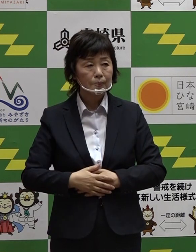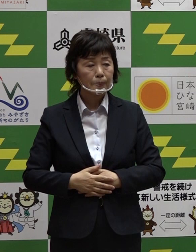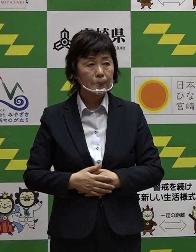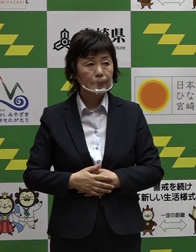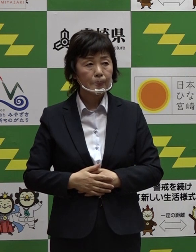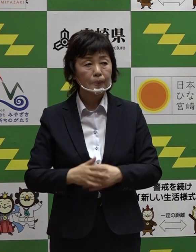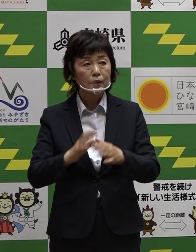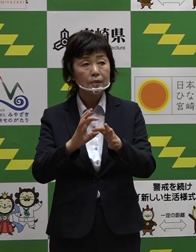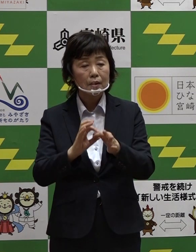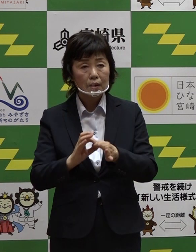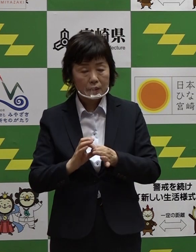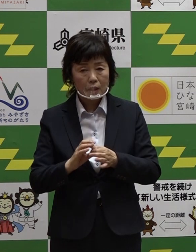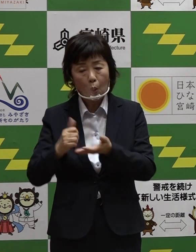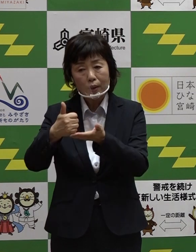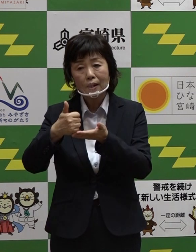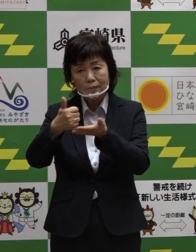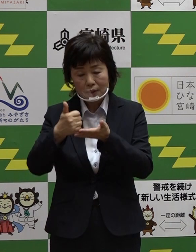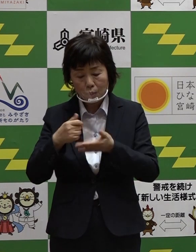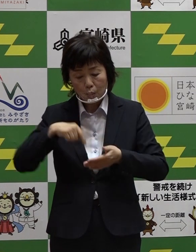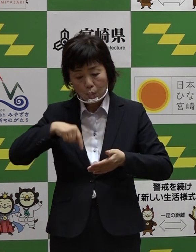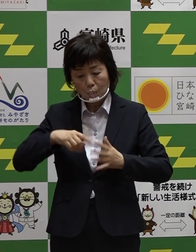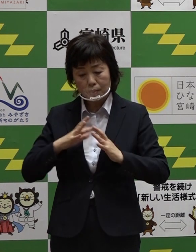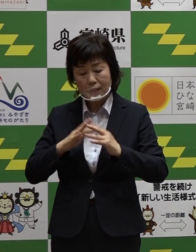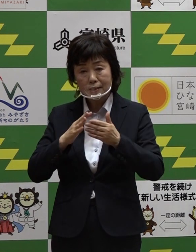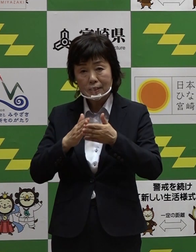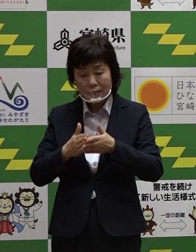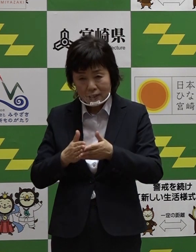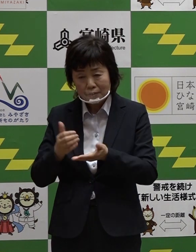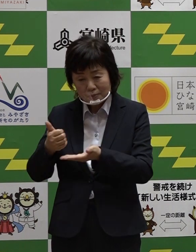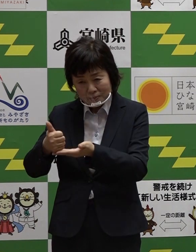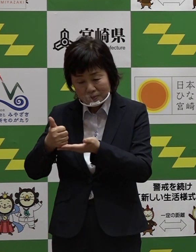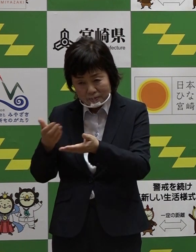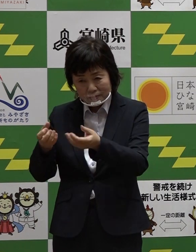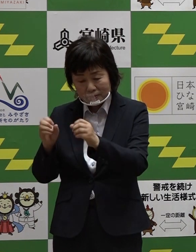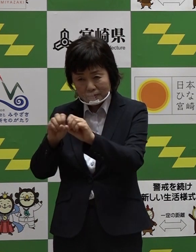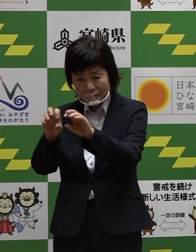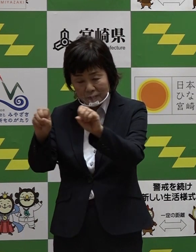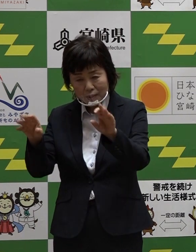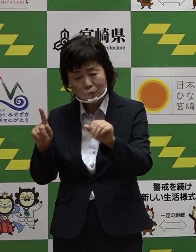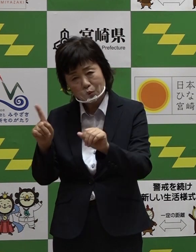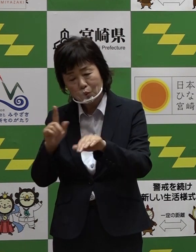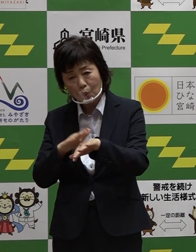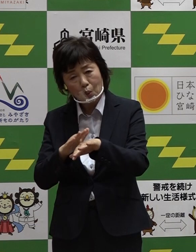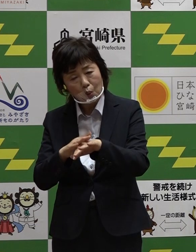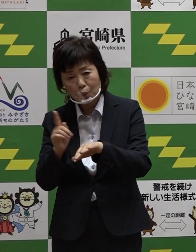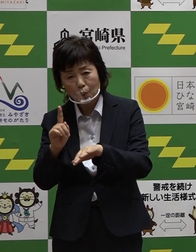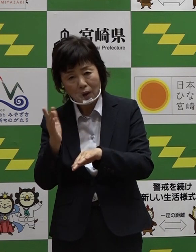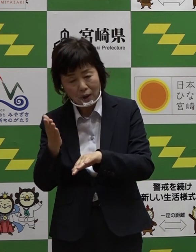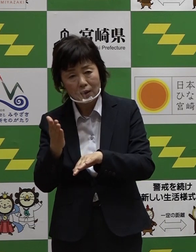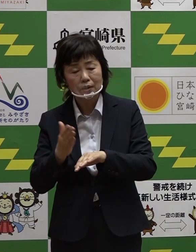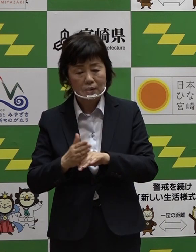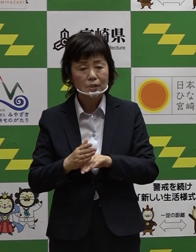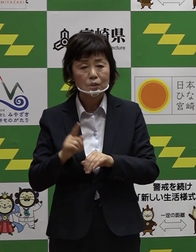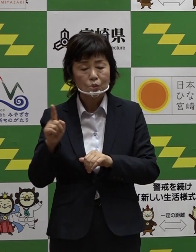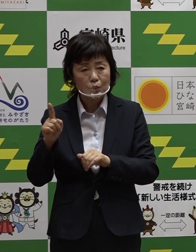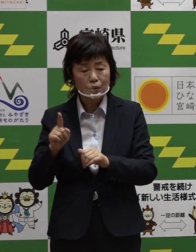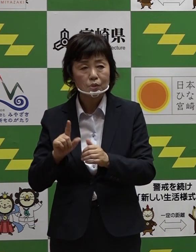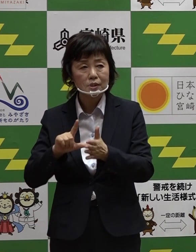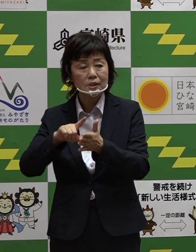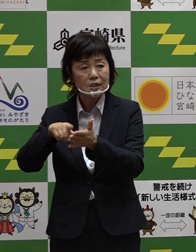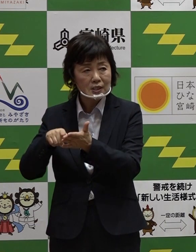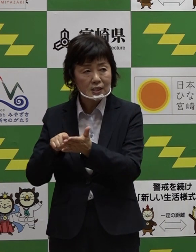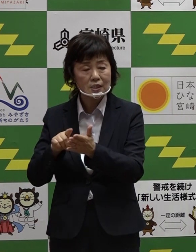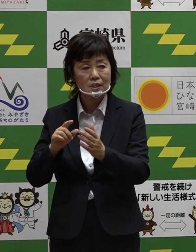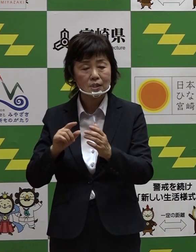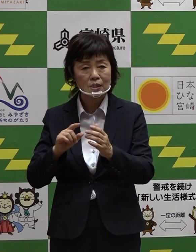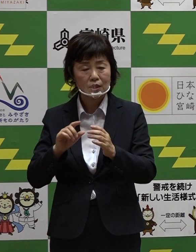中でやっぱりお客さんをどうやって宮崎に呼び込んでくるかというところがこれから問われてくると思うんですけど、そういうところに向けてはその知事としては